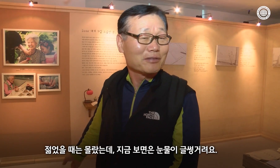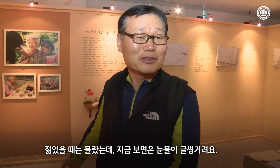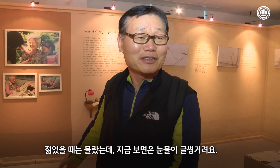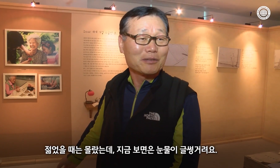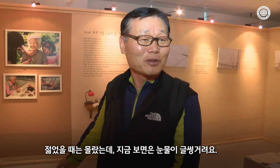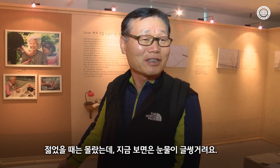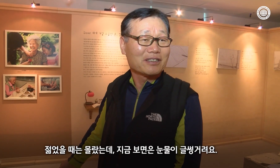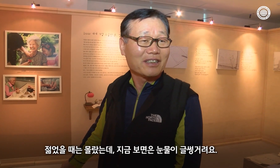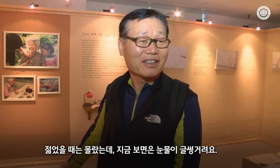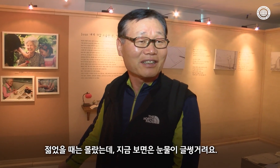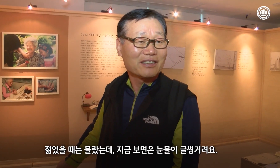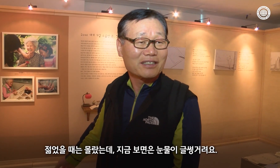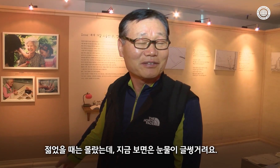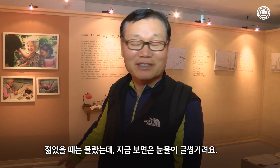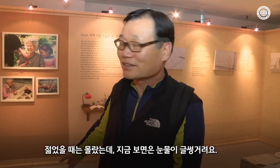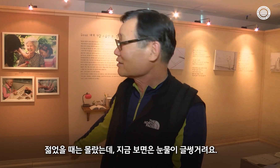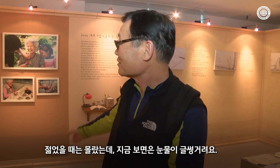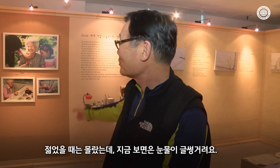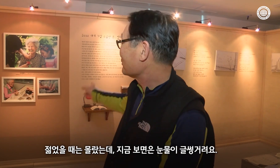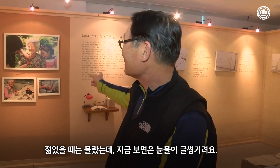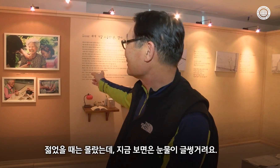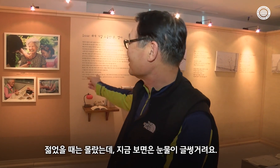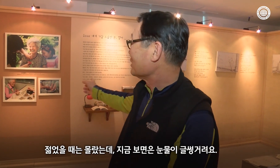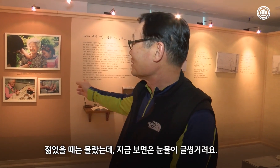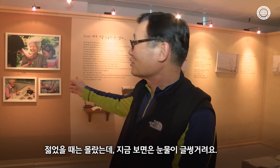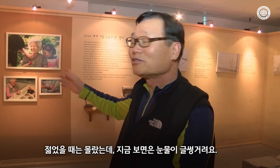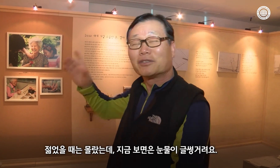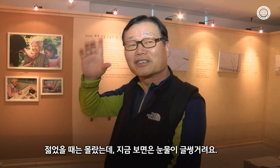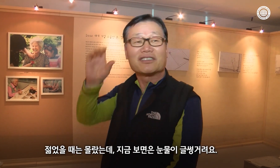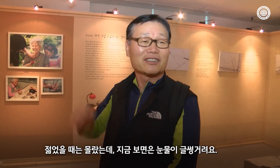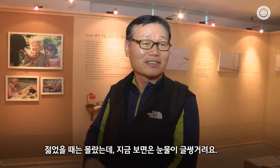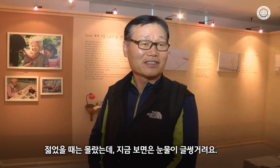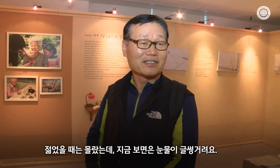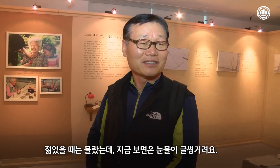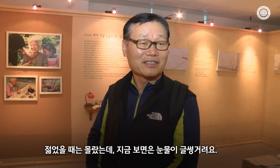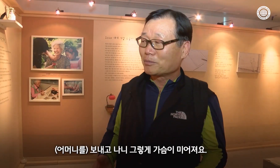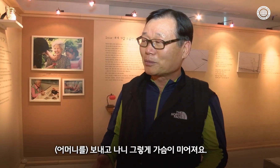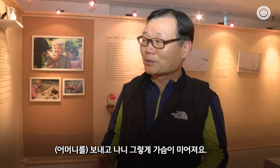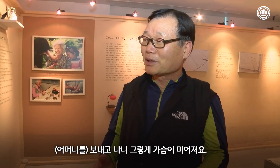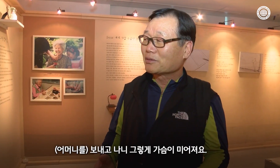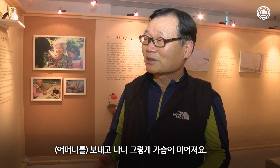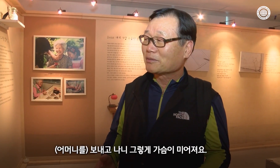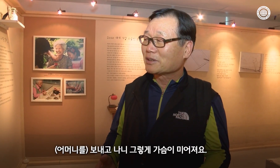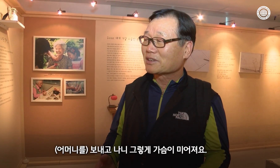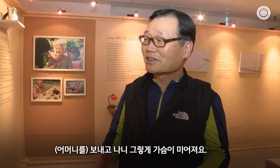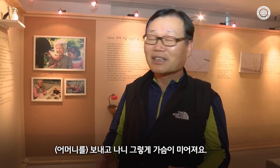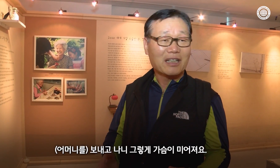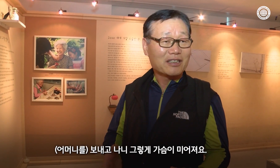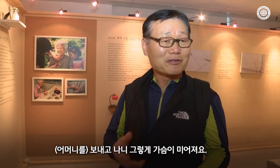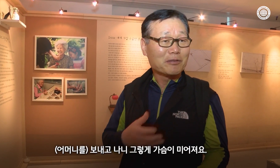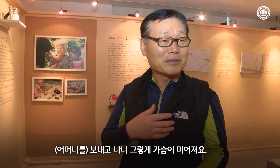젊었을 때는 몰랐는데 지금 이제 보면은 눈물이 글썽거려요. 보내고 나면은 그렇게 가슴이